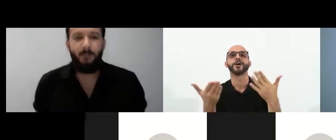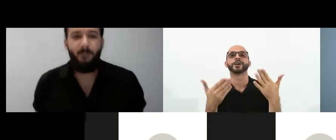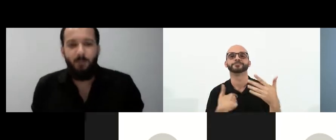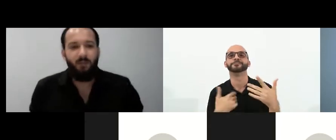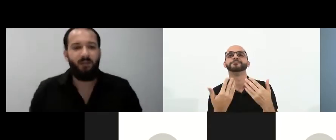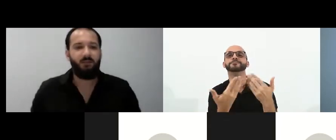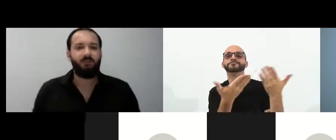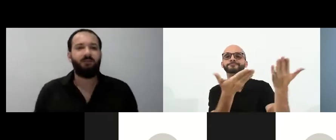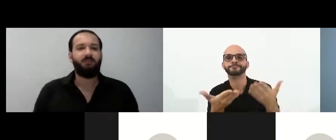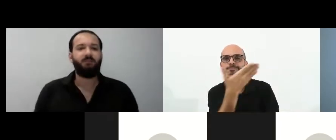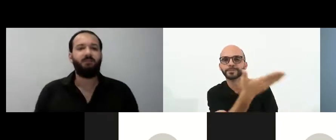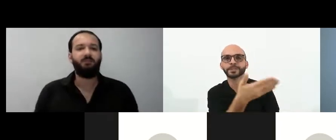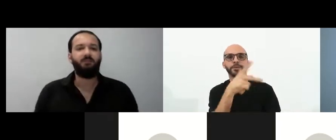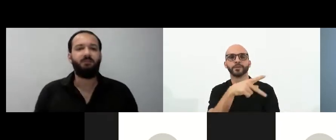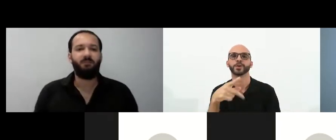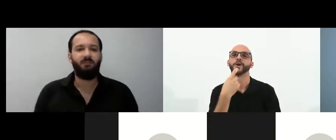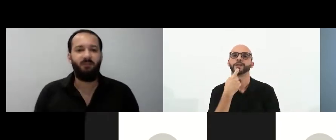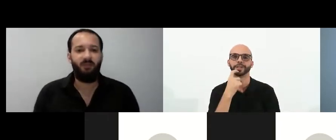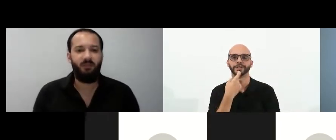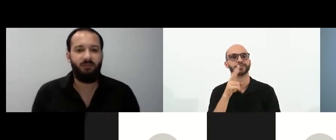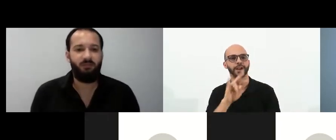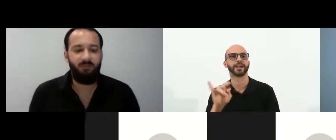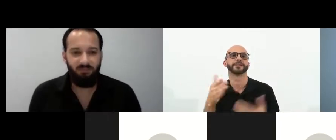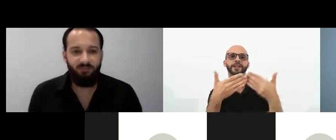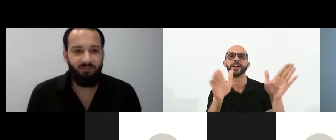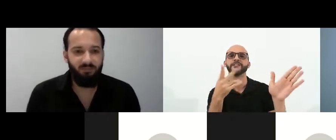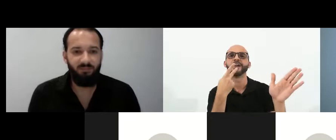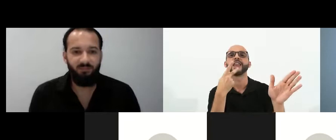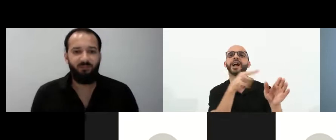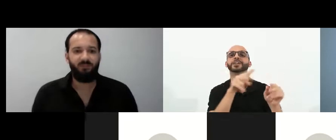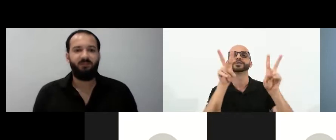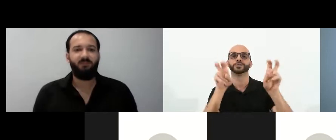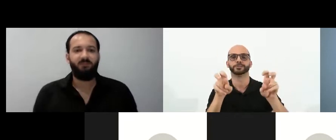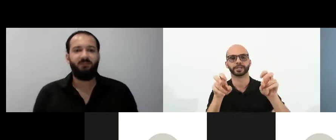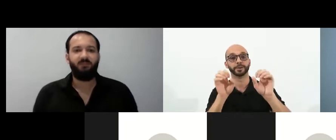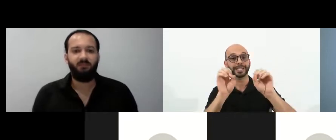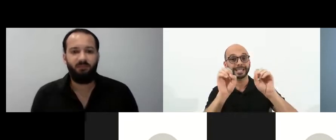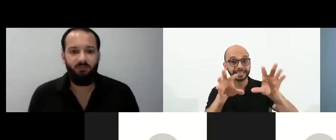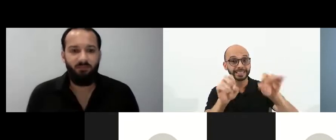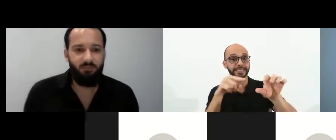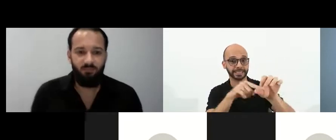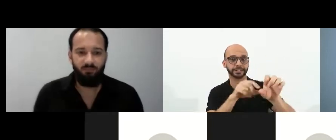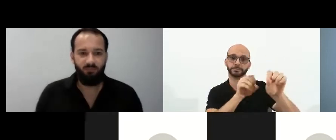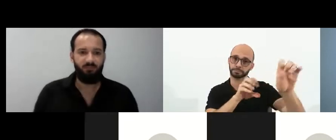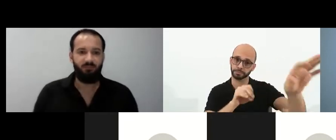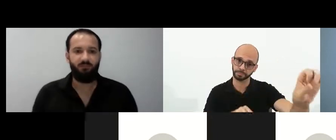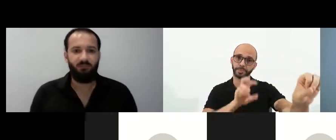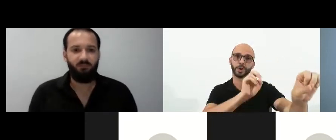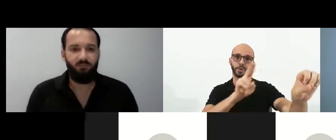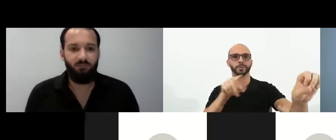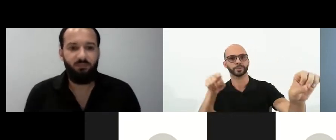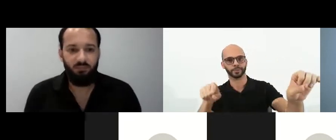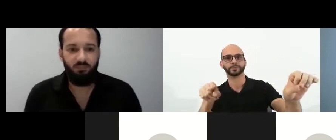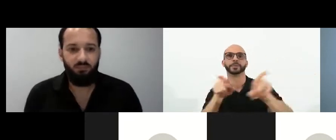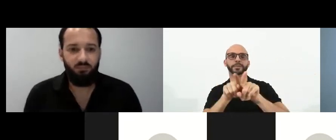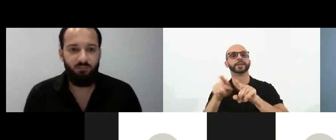passos mais leves, né? E agora, né, eu quero convidar o professor Rodrigo, eu vou dar a palavra a ele para ele falar